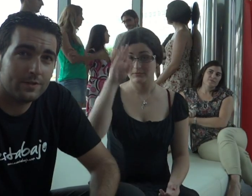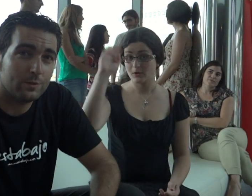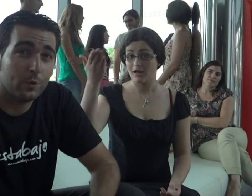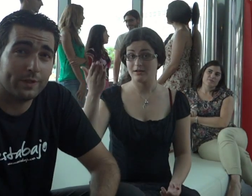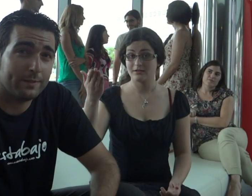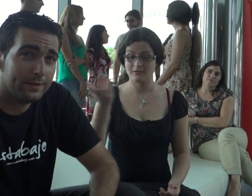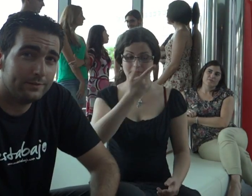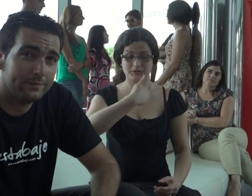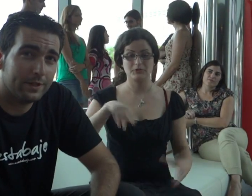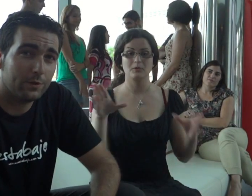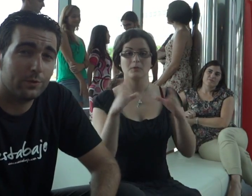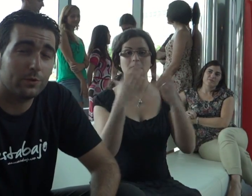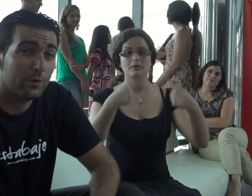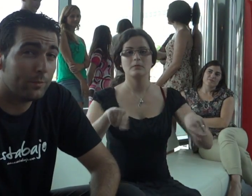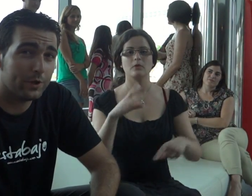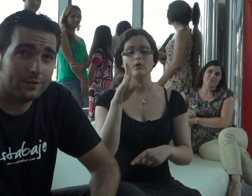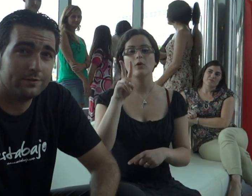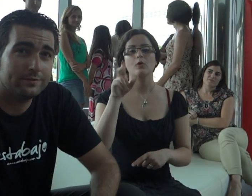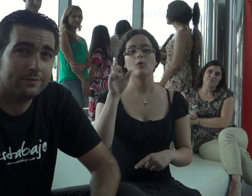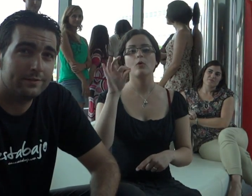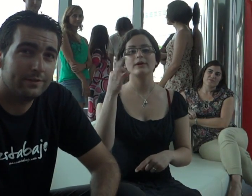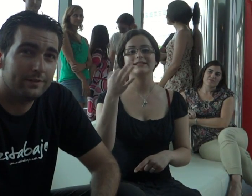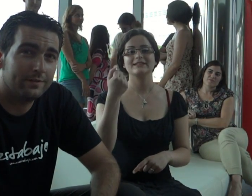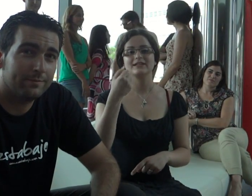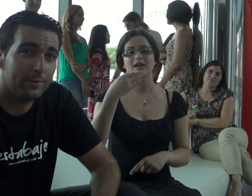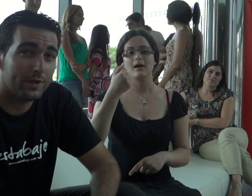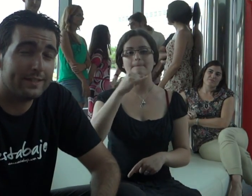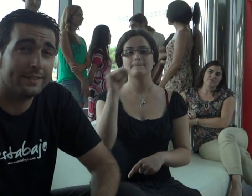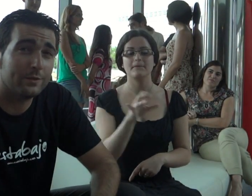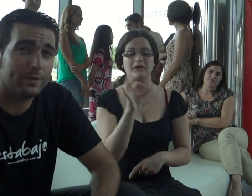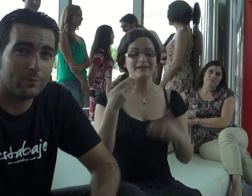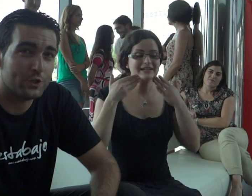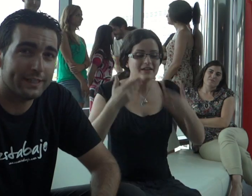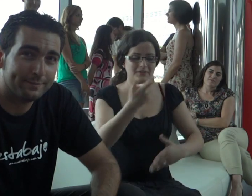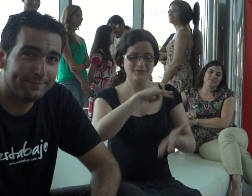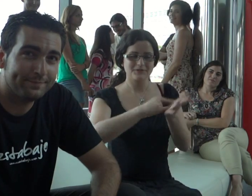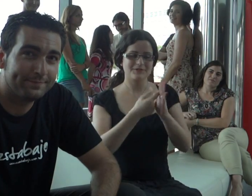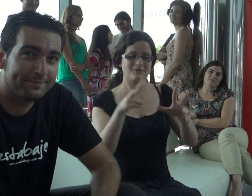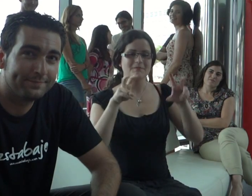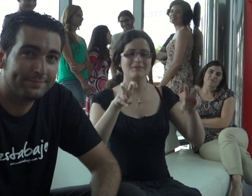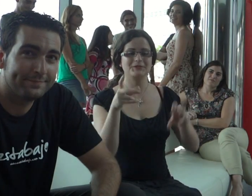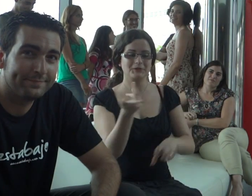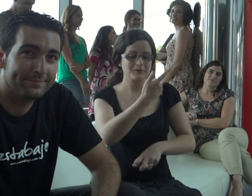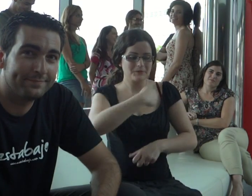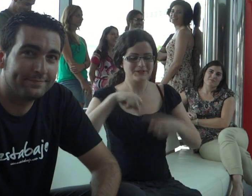Hola, somos Cuesta Abajo y con nuestro nuevo proyecto podréis sentir nuestra música.